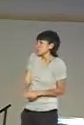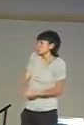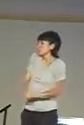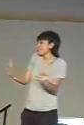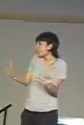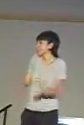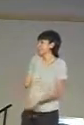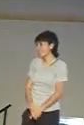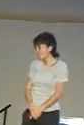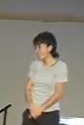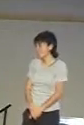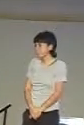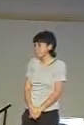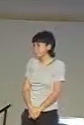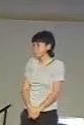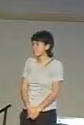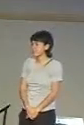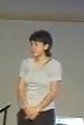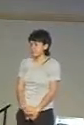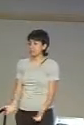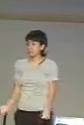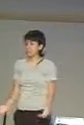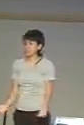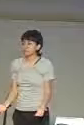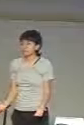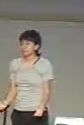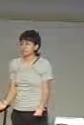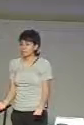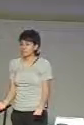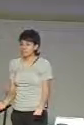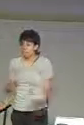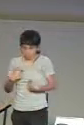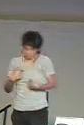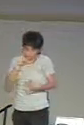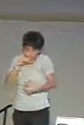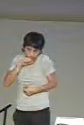Y entonces es aquí también donde, y me incluyo,